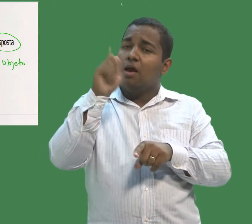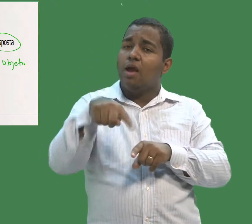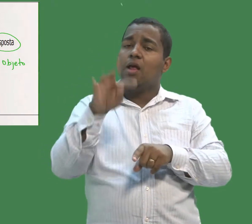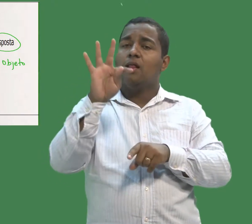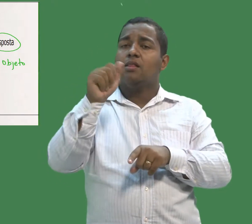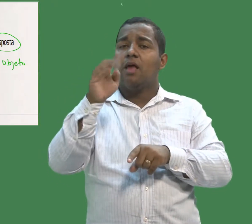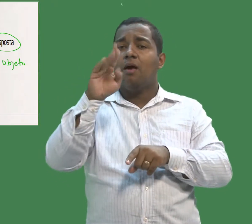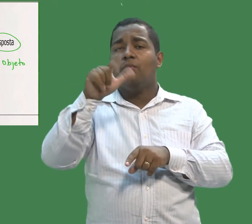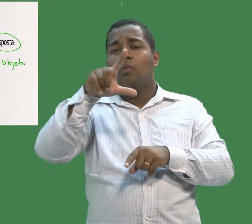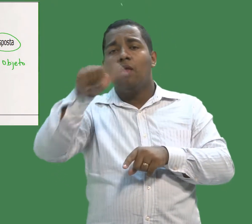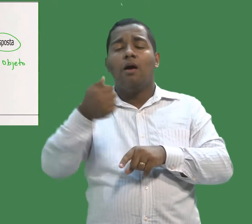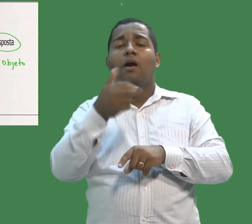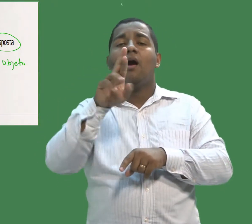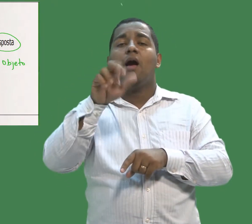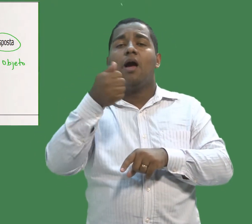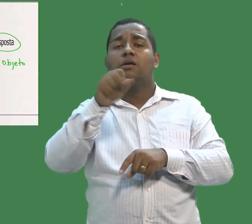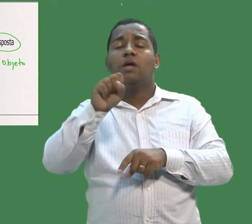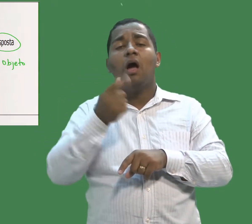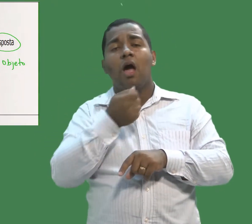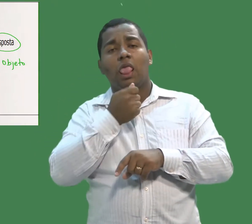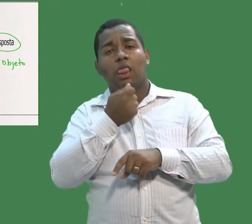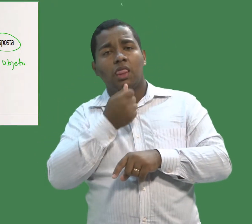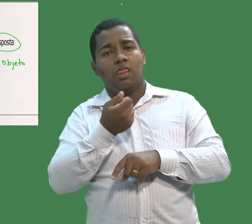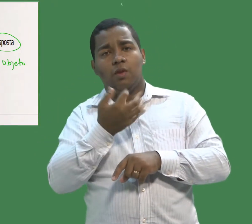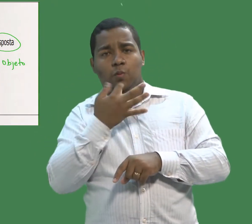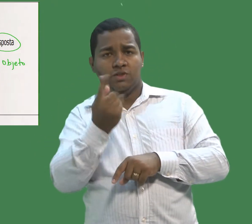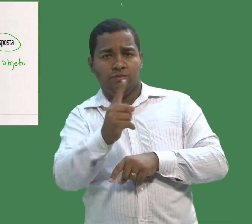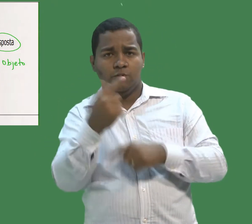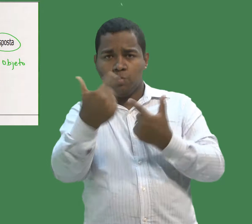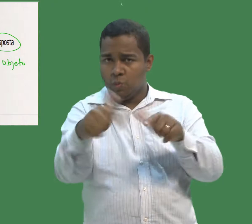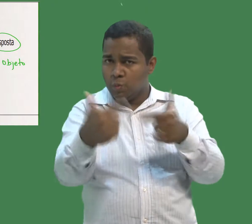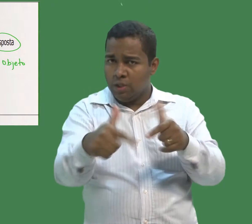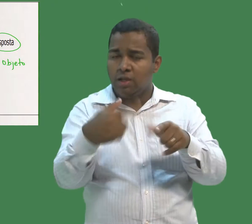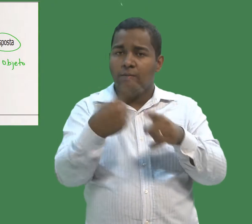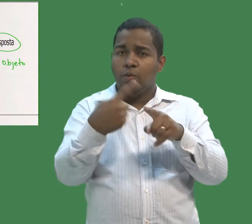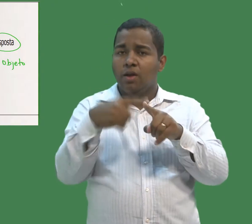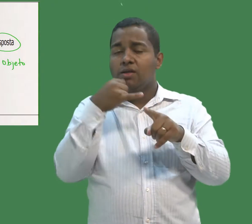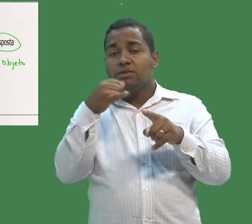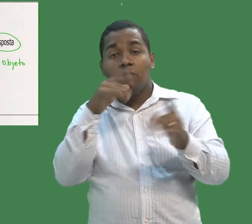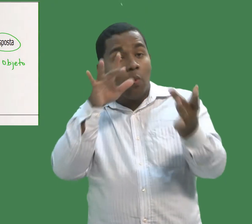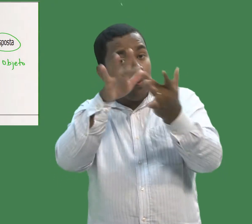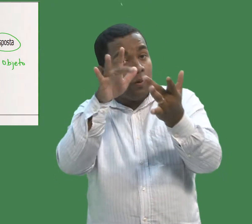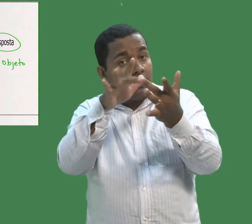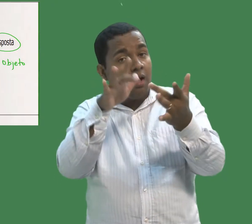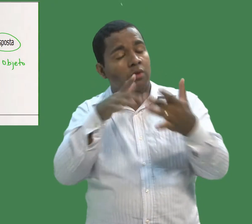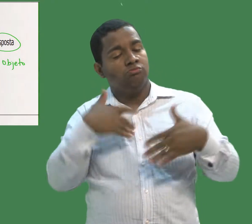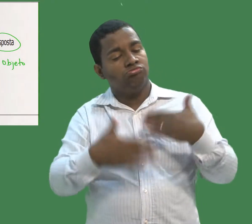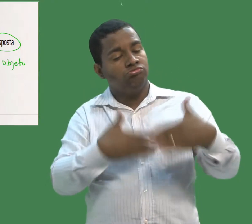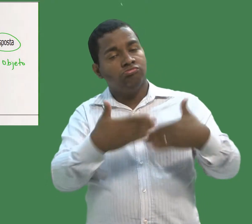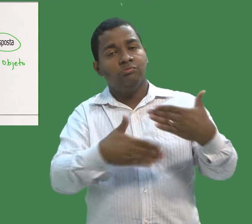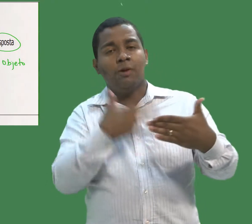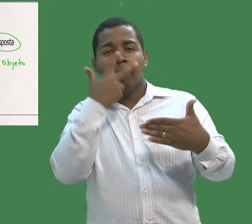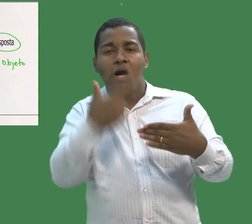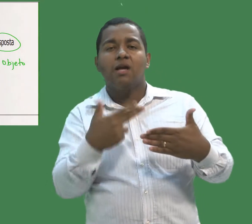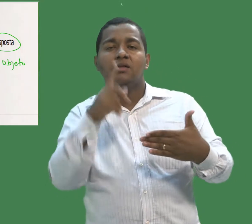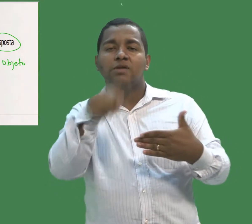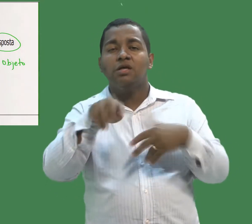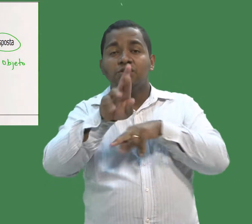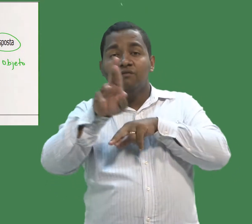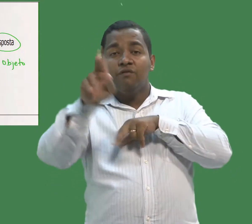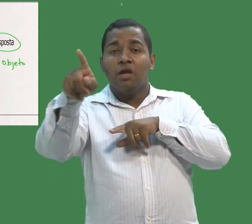tábula rasa, porque inicialmente nós ainda não tínhamos esse conhecimento, mas ao contato com ele, passamos a ter o quê?